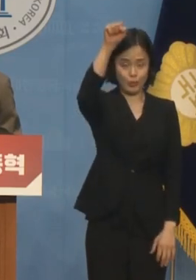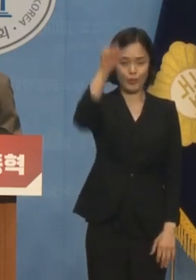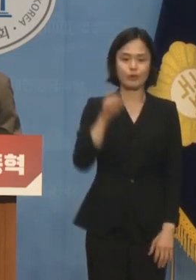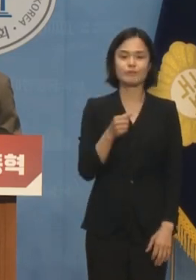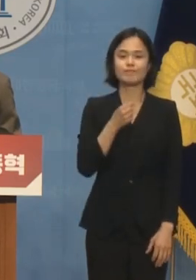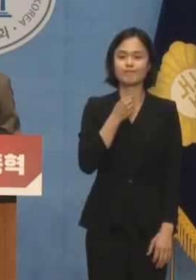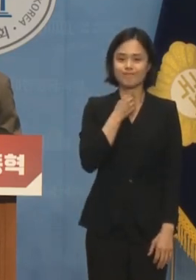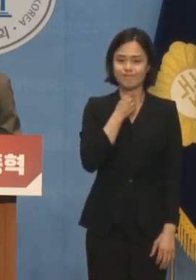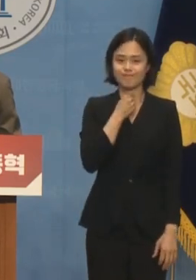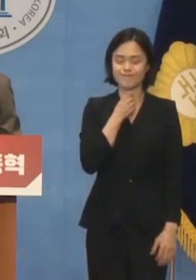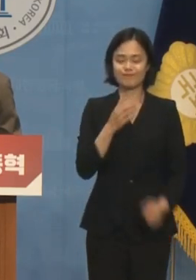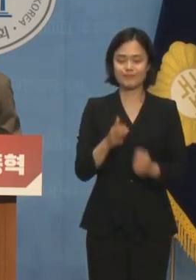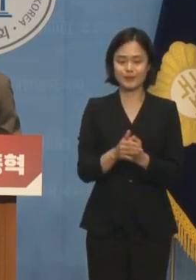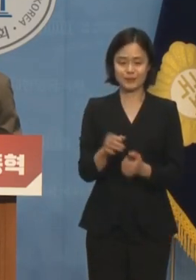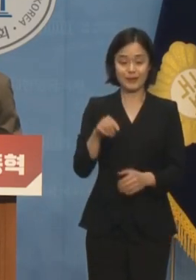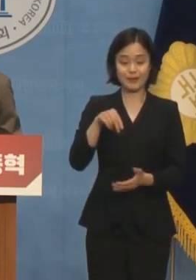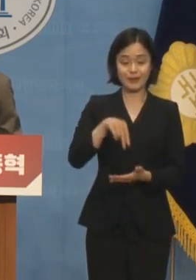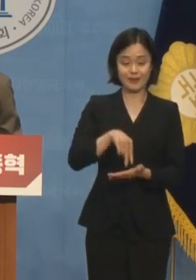조금 생경합니다.